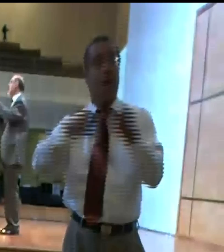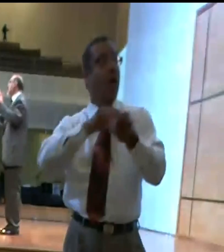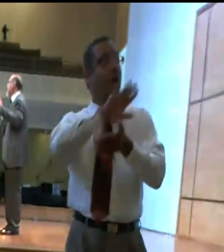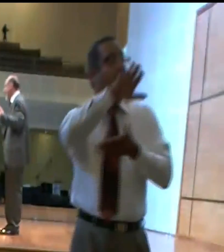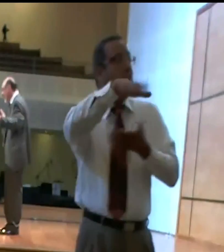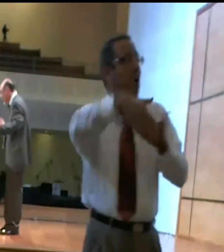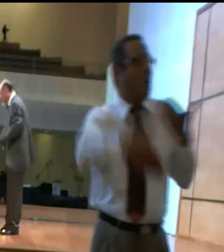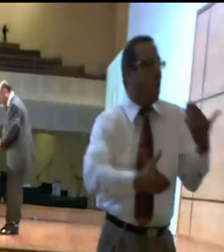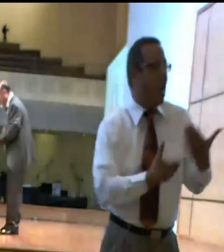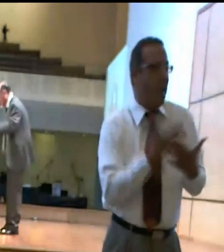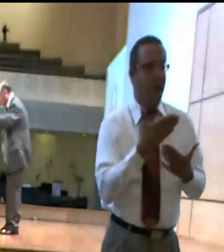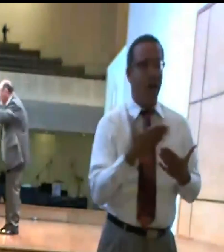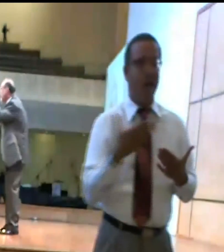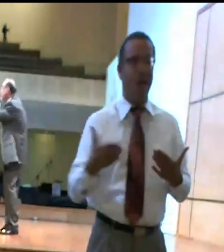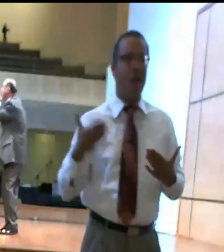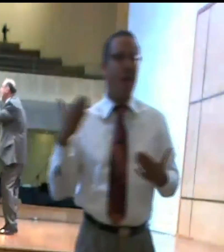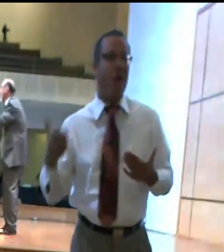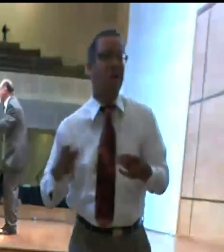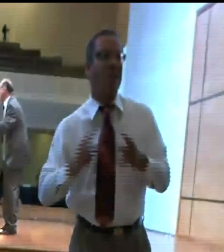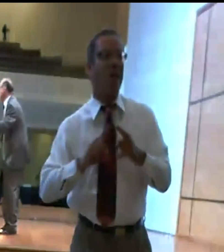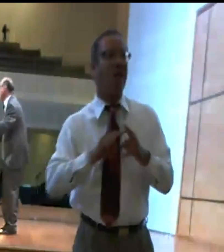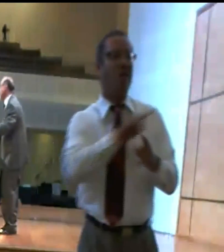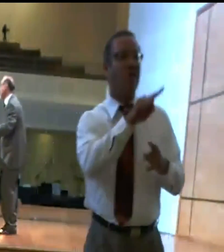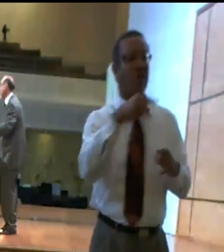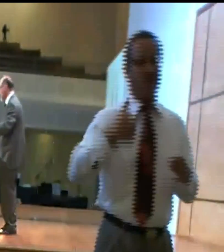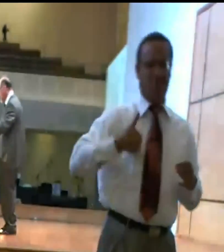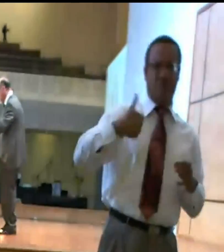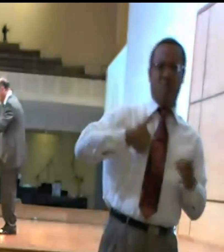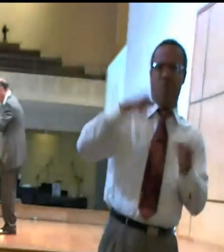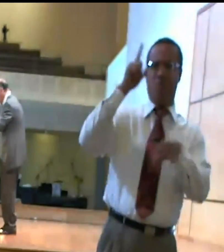que estás aquí en esta mañana, tú puedes hacer todo lo que tú quieras,